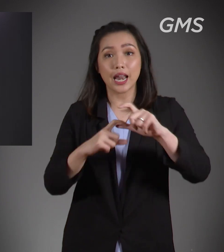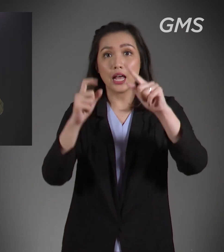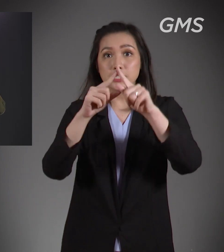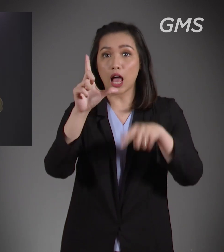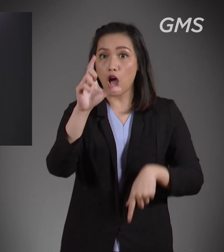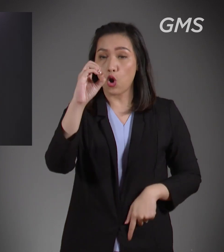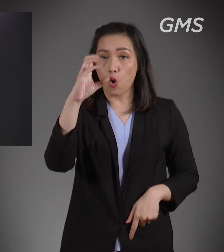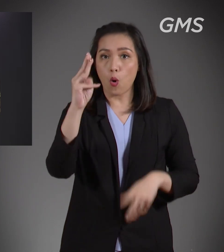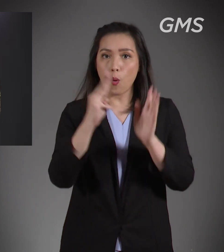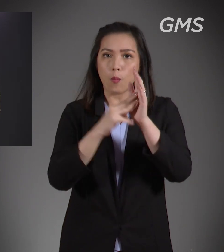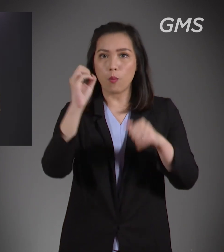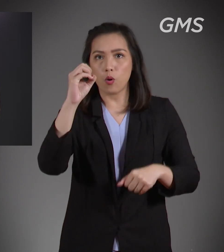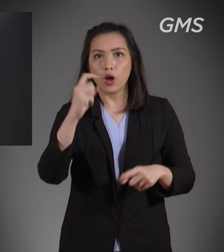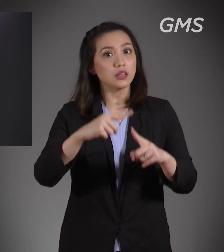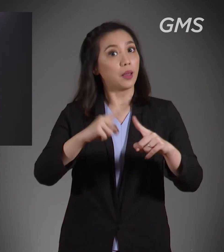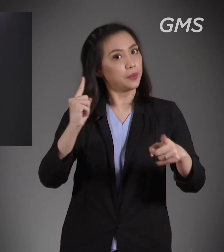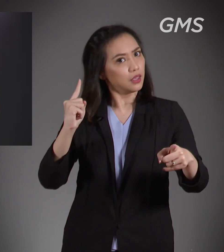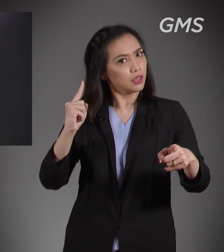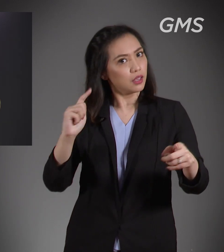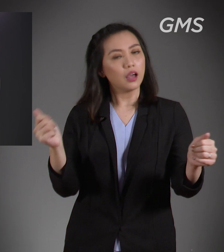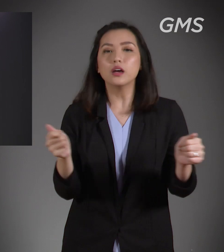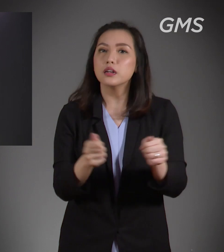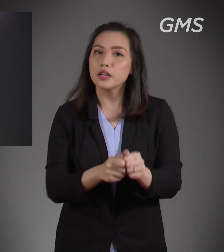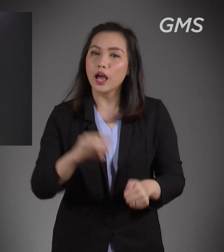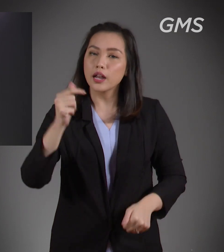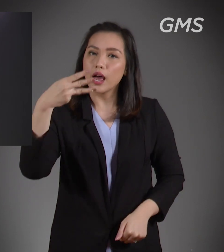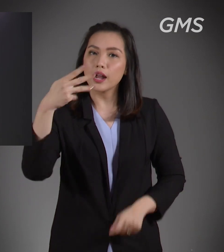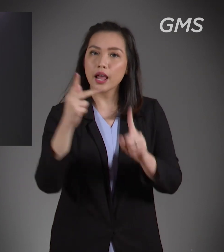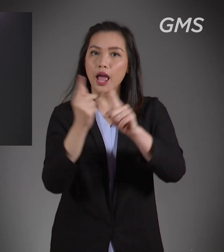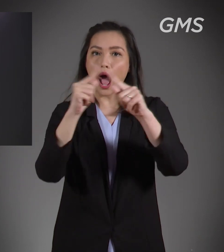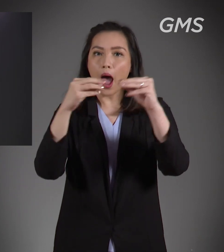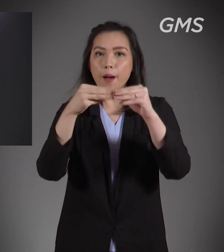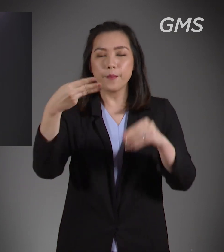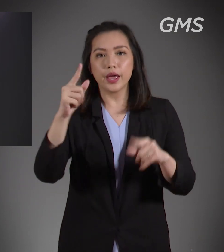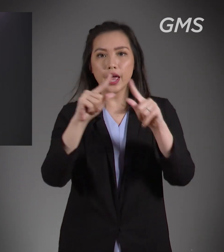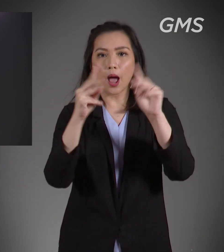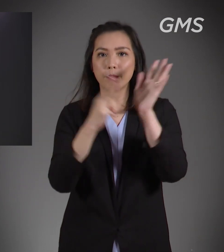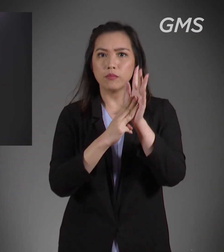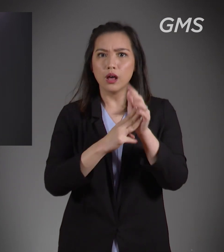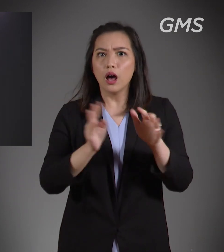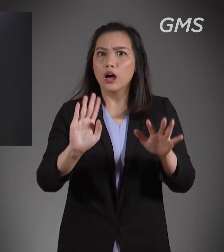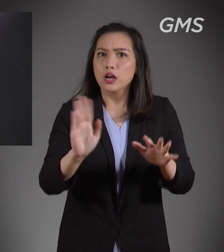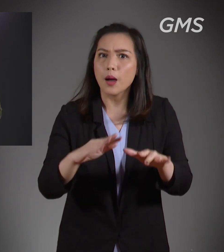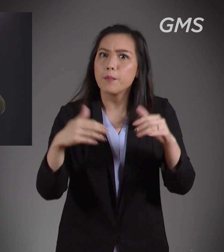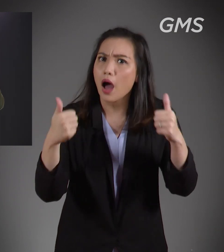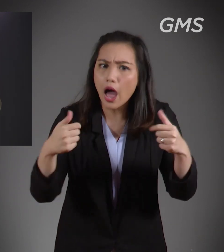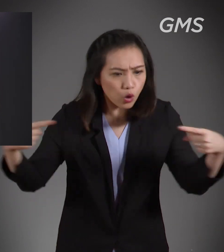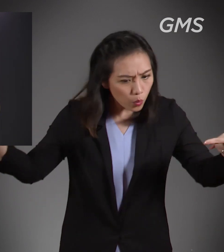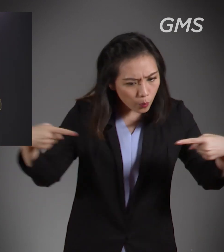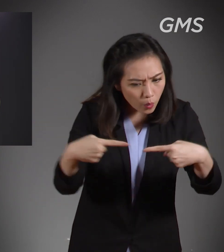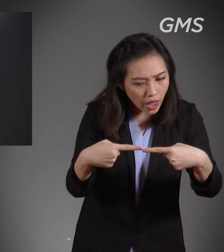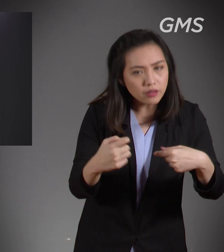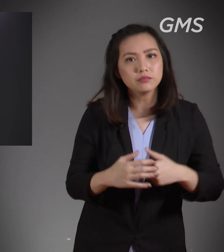waktu dia meninggalkan Taurat Tuhan, apa yang baik gak bisa diturunkan lagi, berhenti sampai situ. Seperti seolah-olah